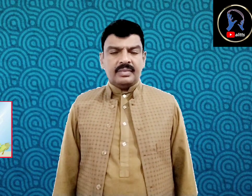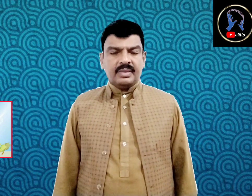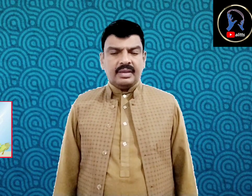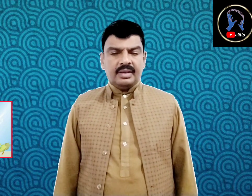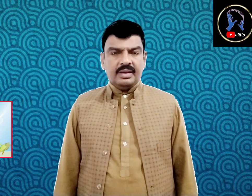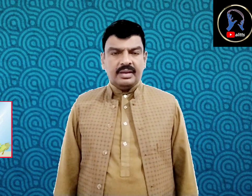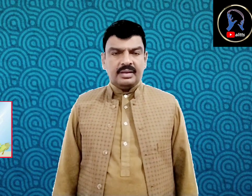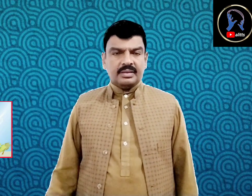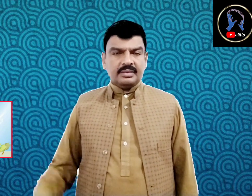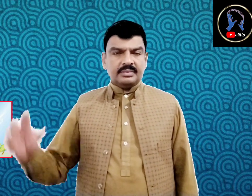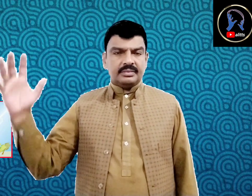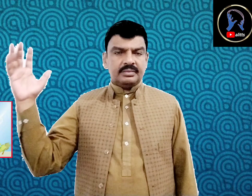एयर।